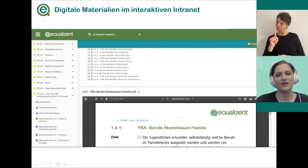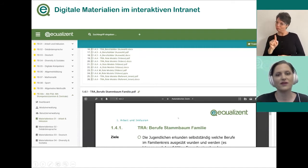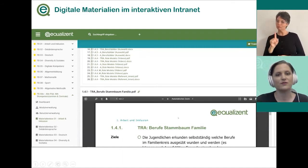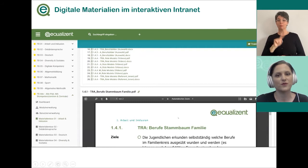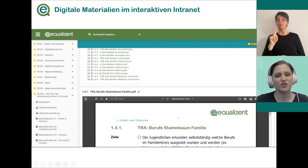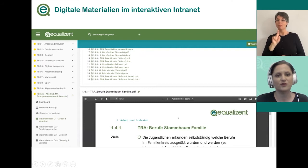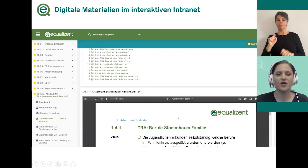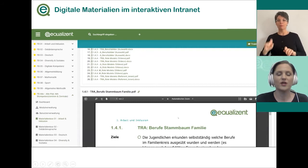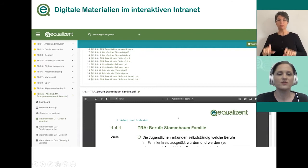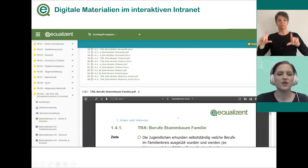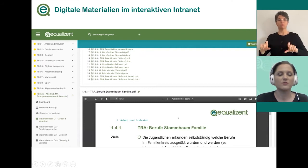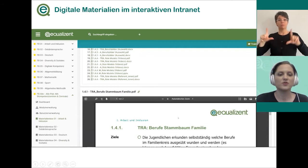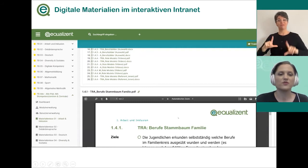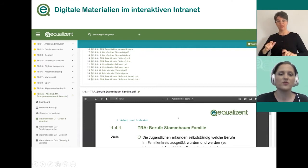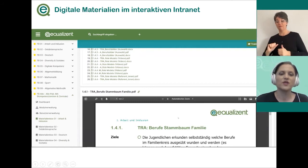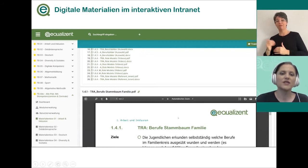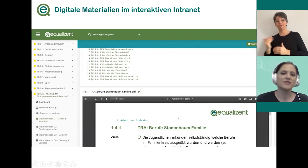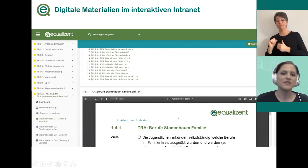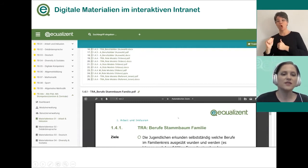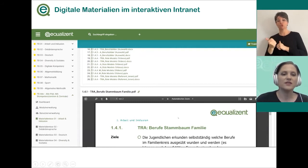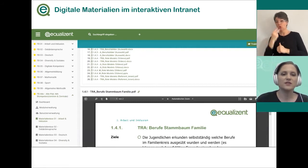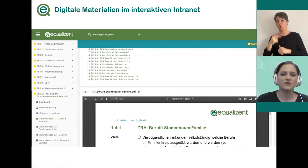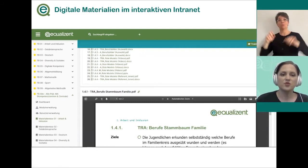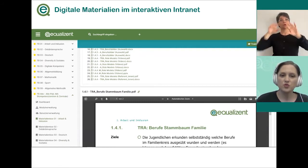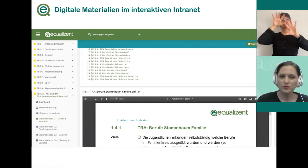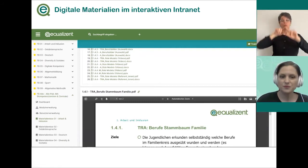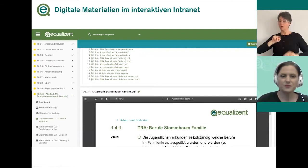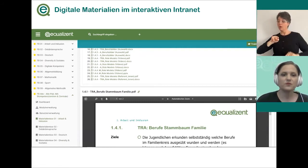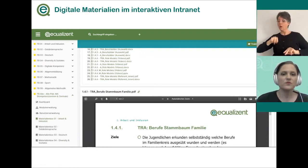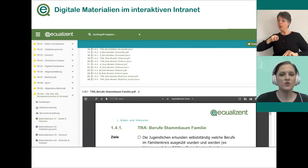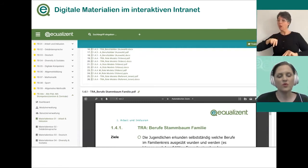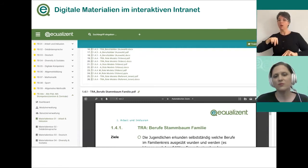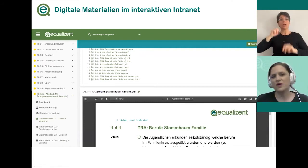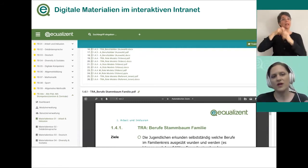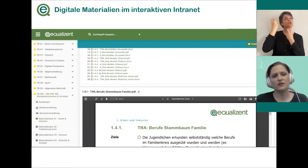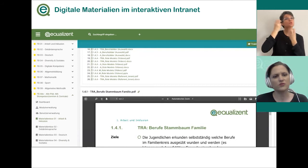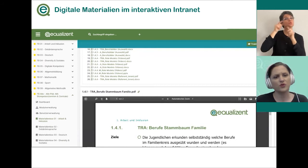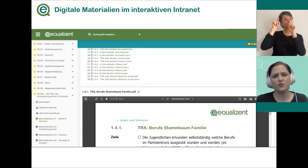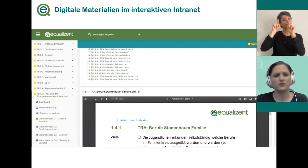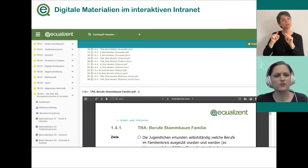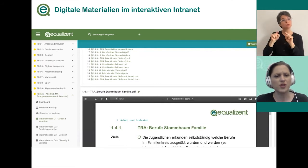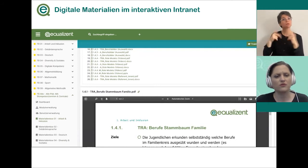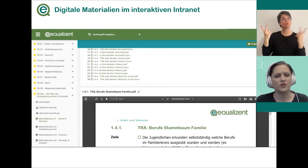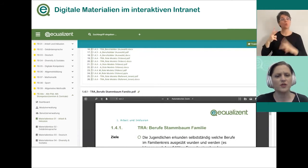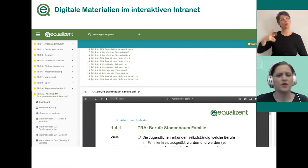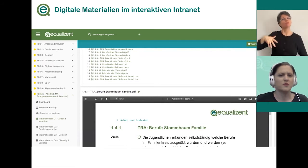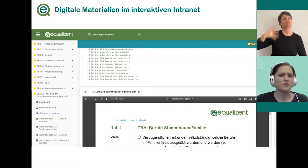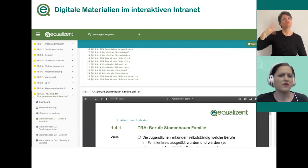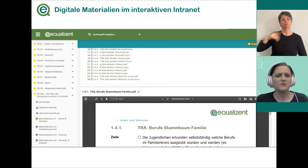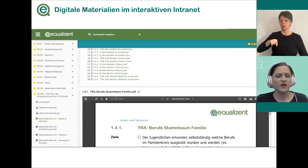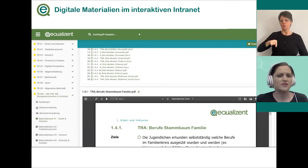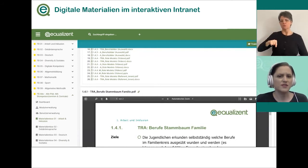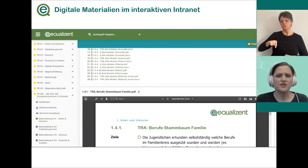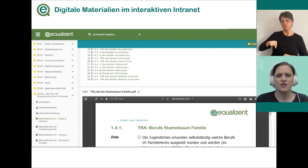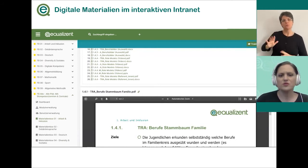hat eine eigene Vorschau. So kann man sowohl zielgerichtet etwas suchen oder man kann durchbrowsen und schauen, okay,